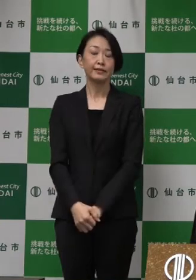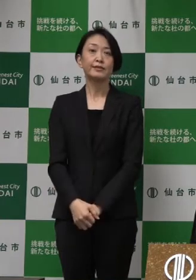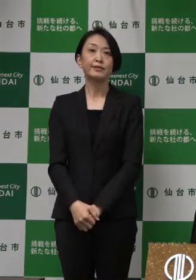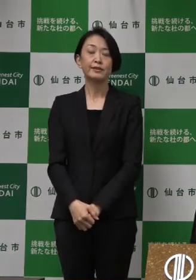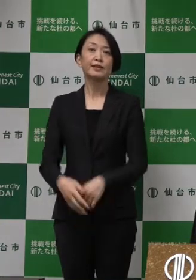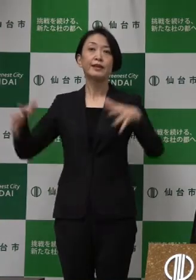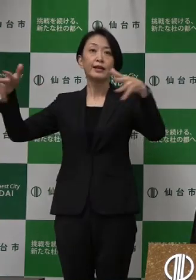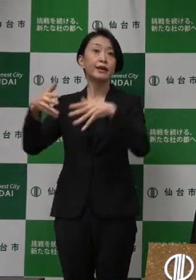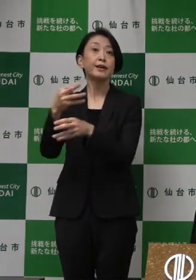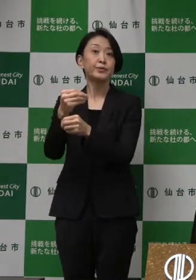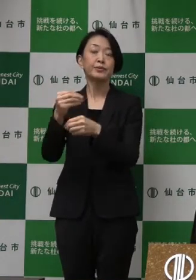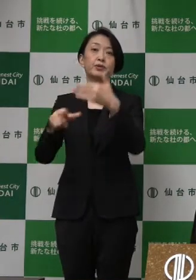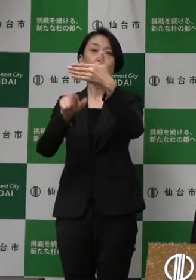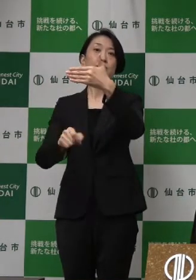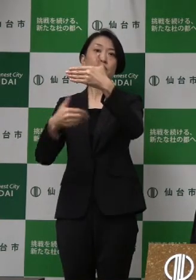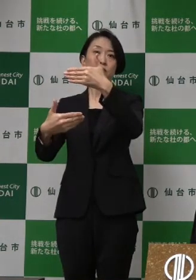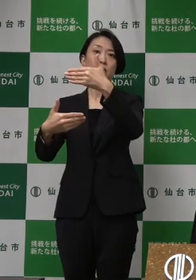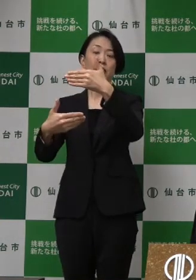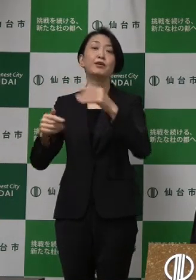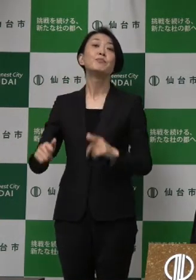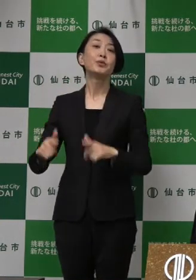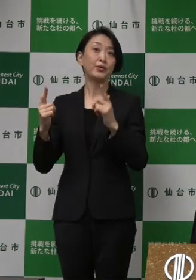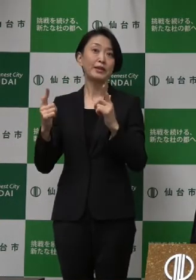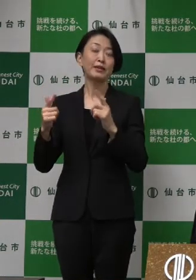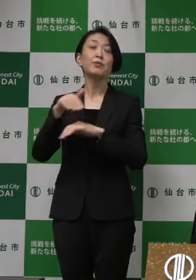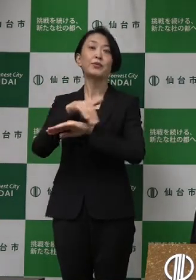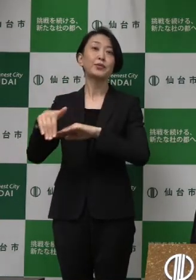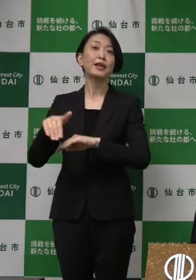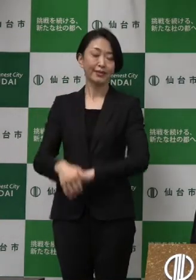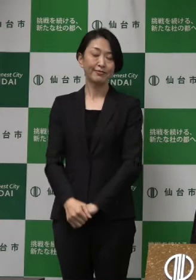集日は9月9日木曜の予定です。